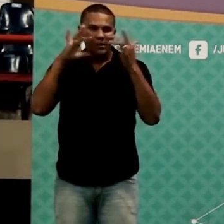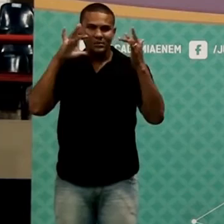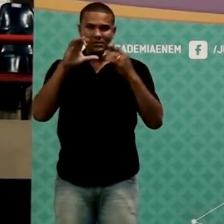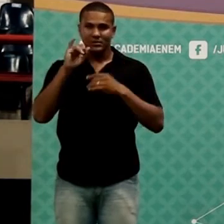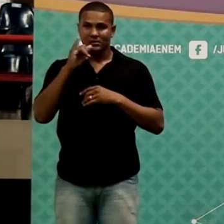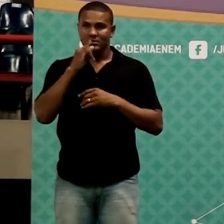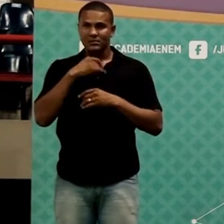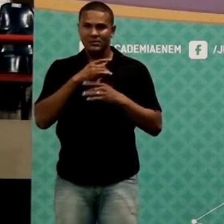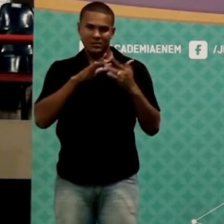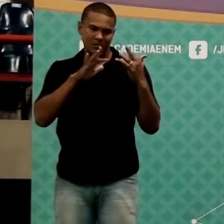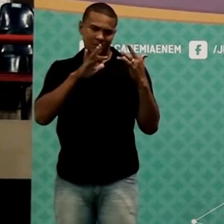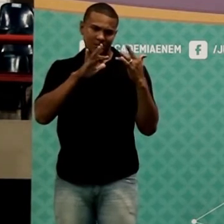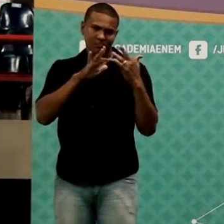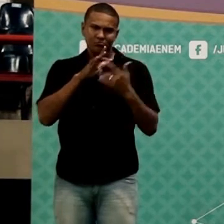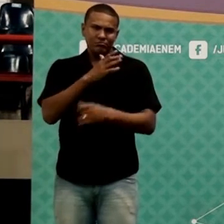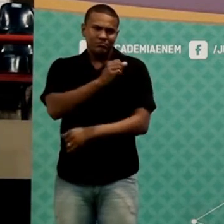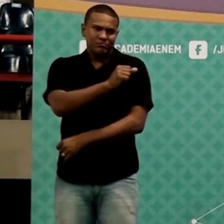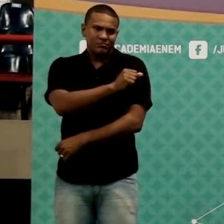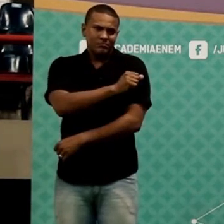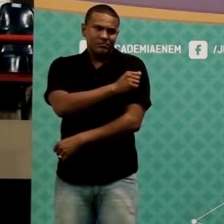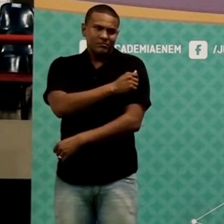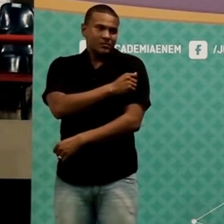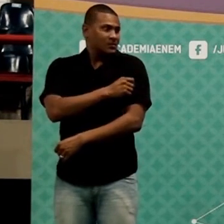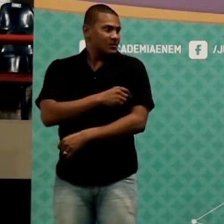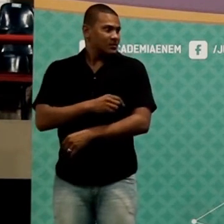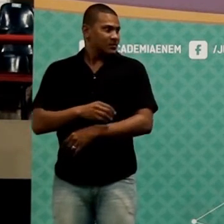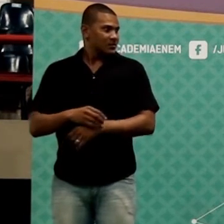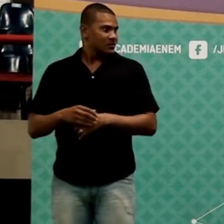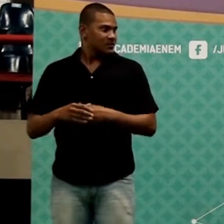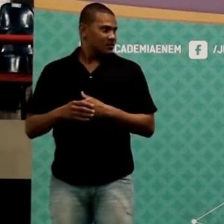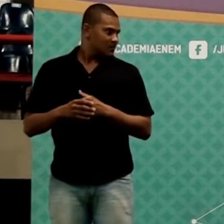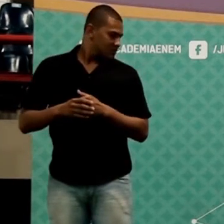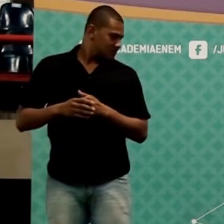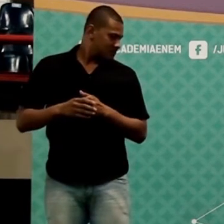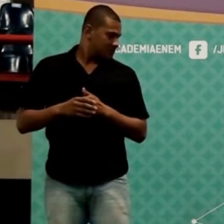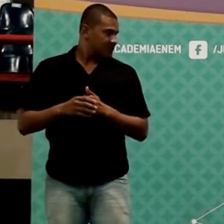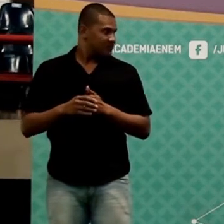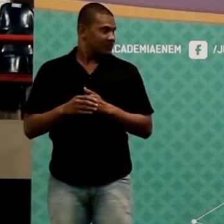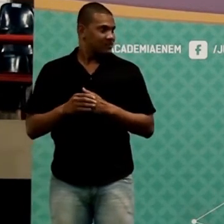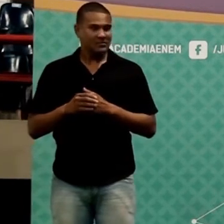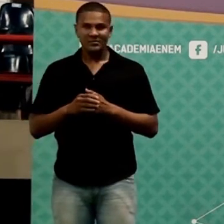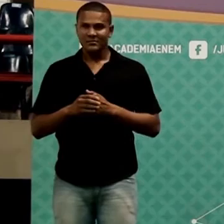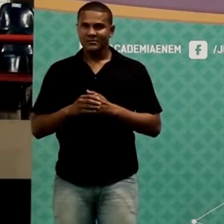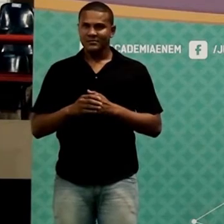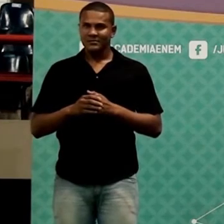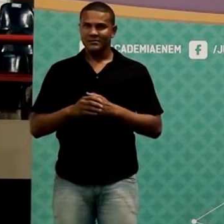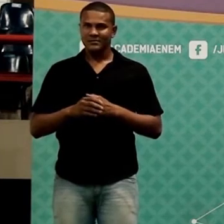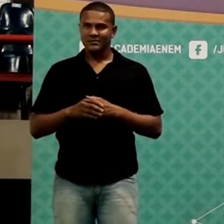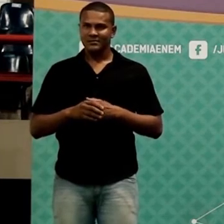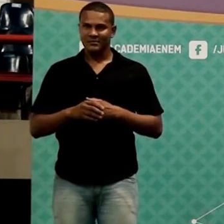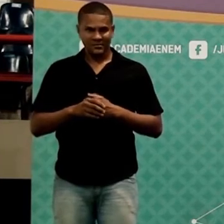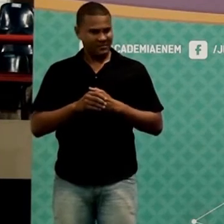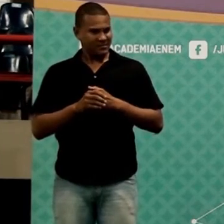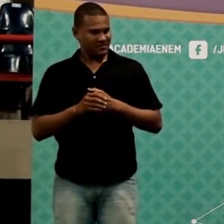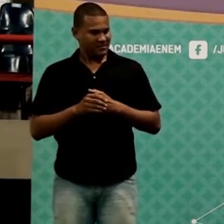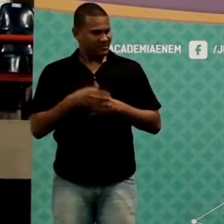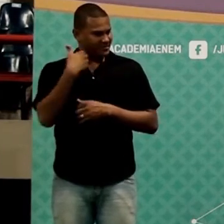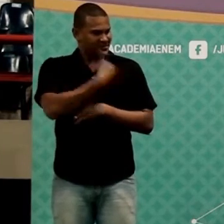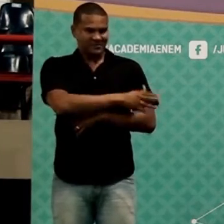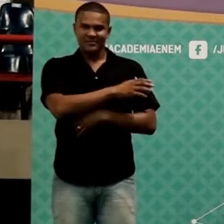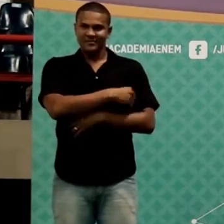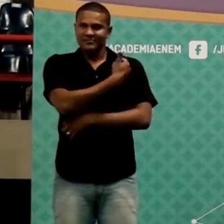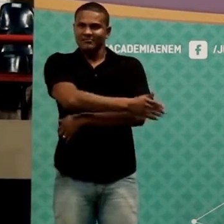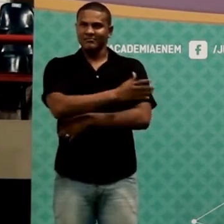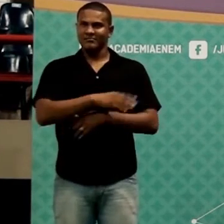pra mulher se encostando com a voz doce: oi, amor, ela diz, ela dá um cagaço nele.